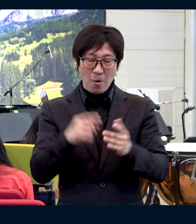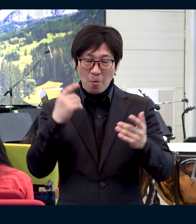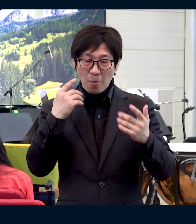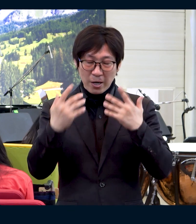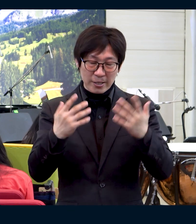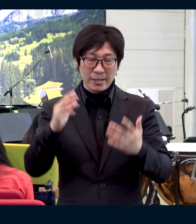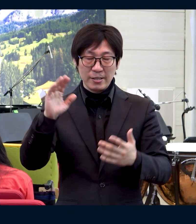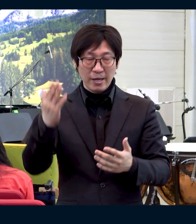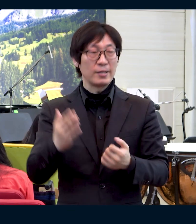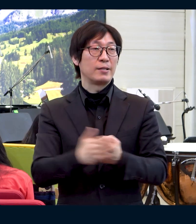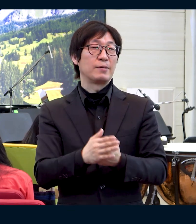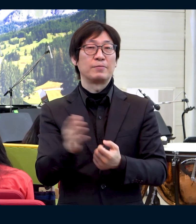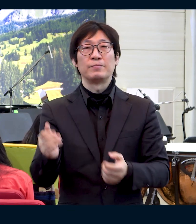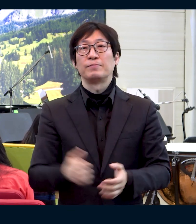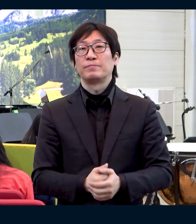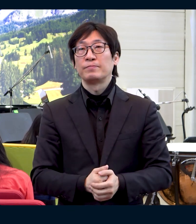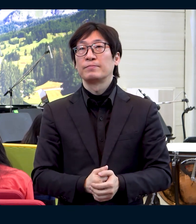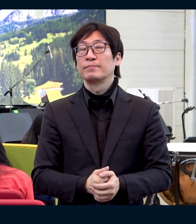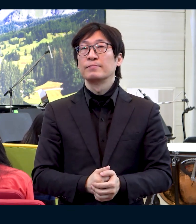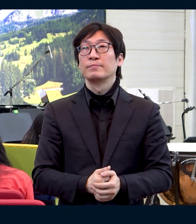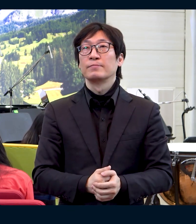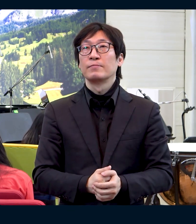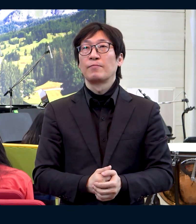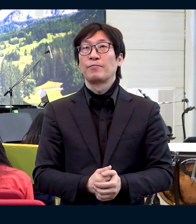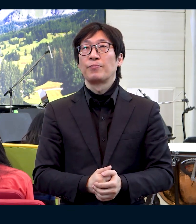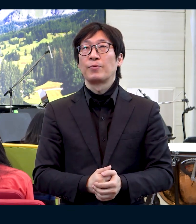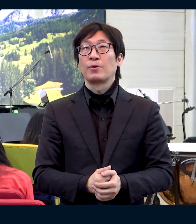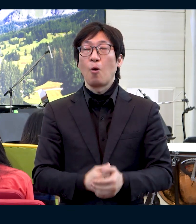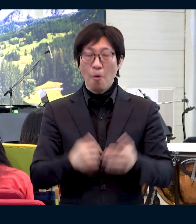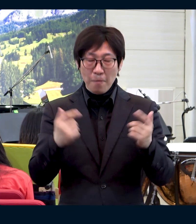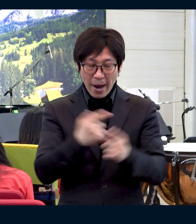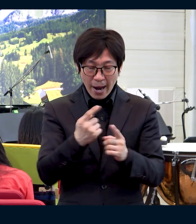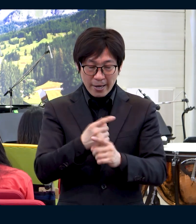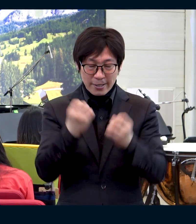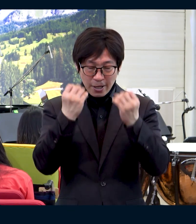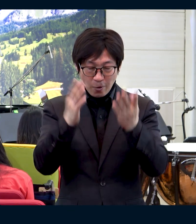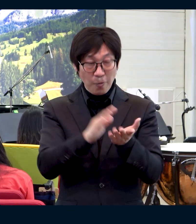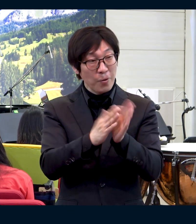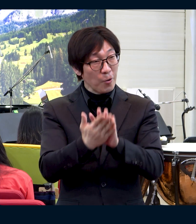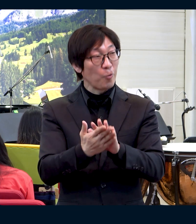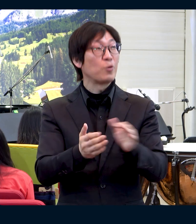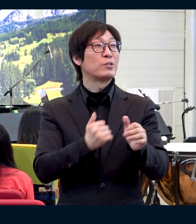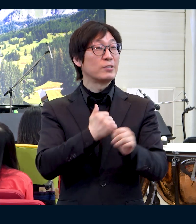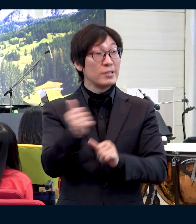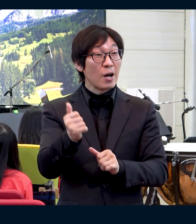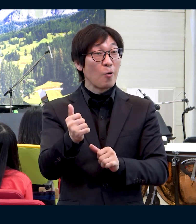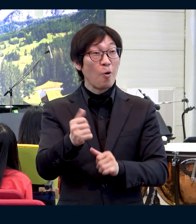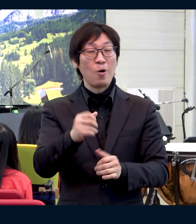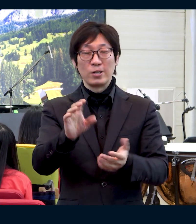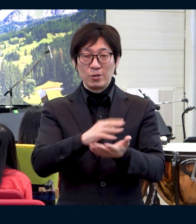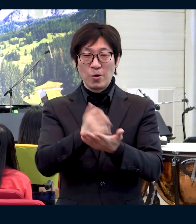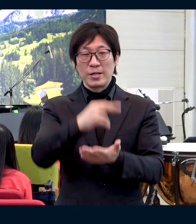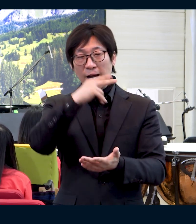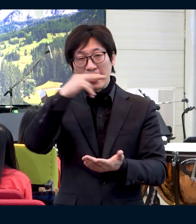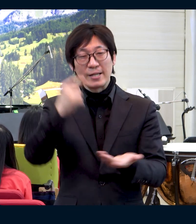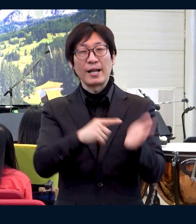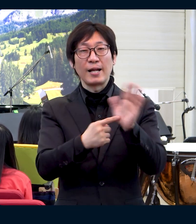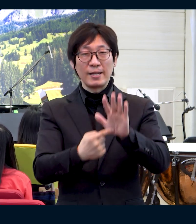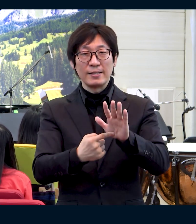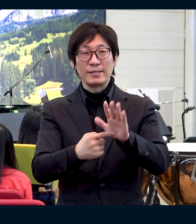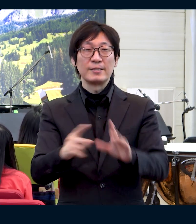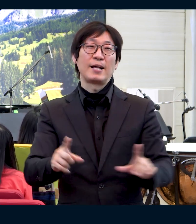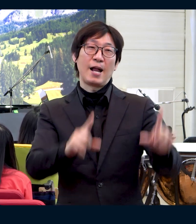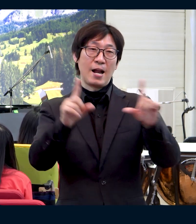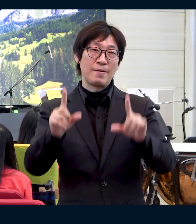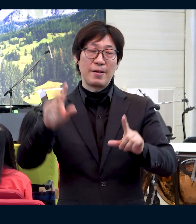믿음의 확신이 되기 때문입니다. 그러면 매일 새롭게 됨으로 승리하시고 그리스도의 향기를